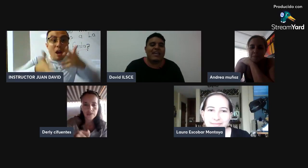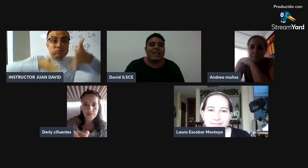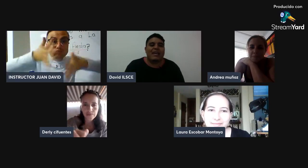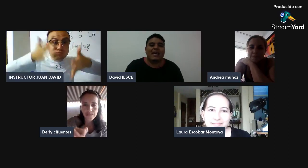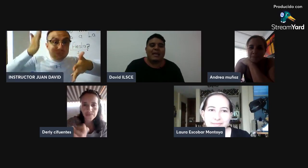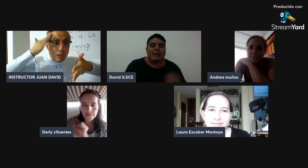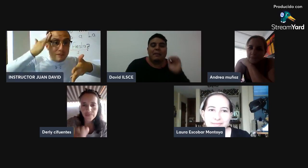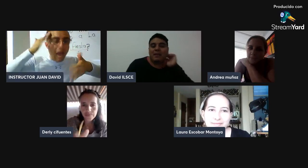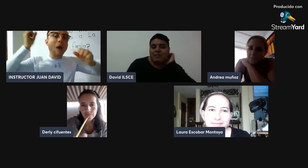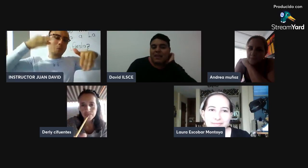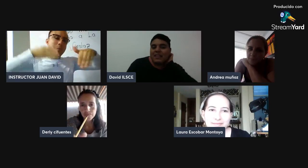en